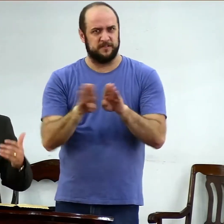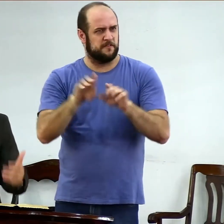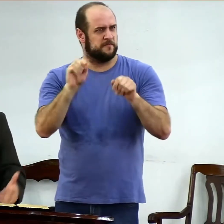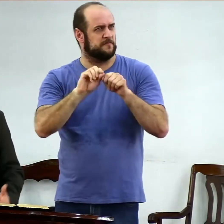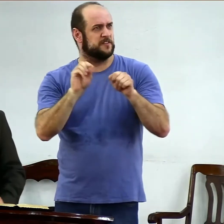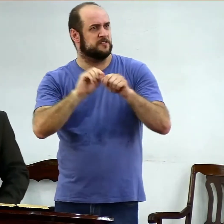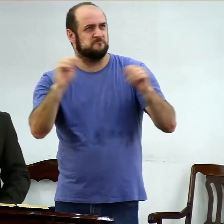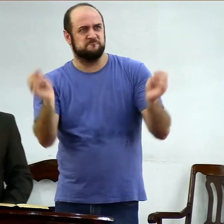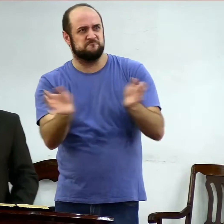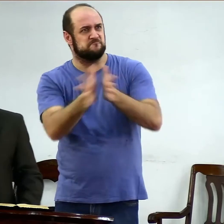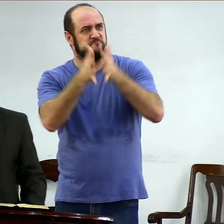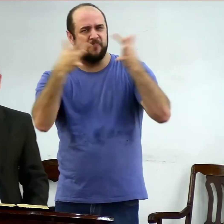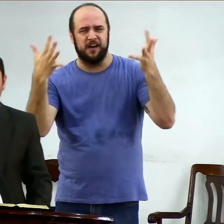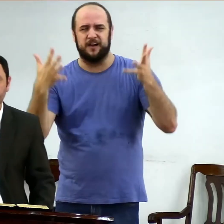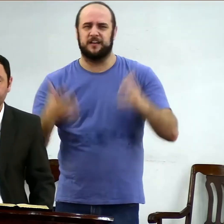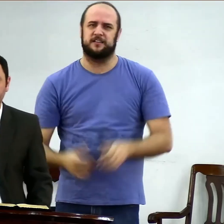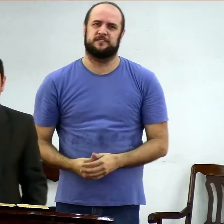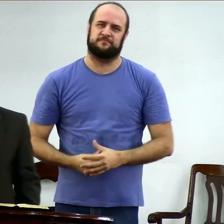ou aquilo.